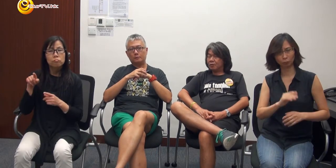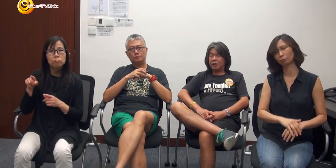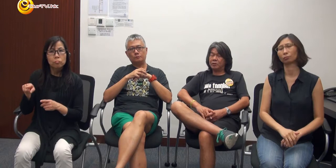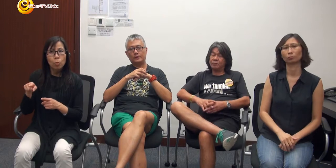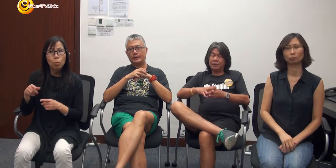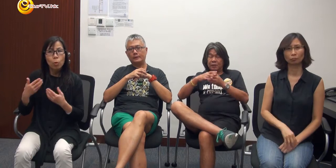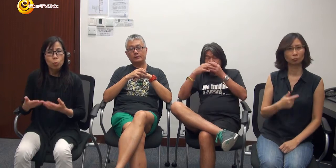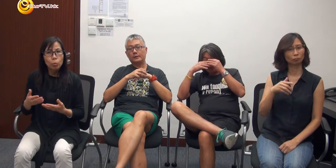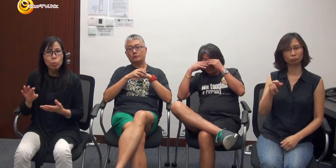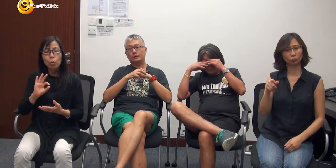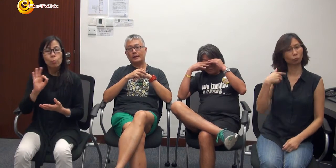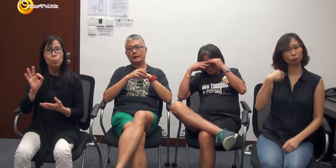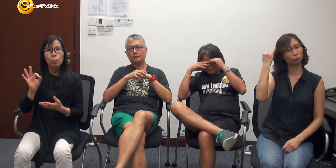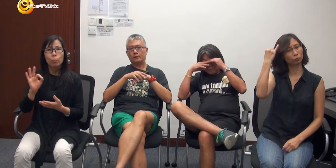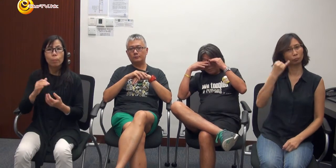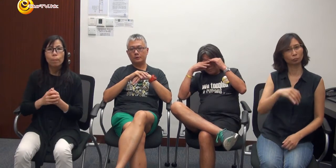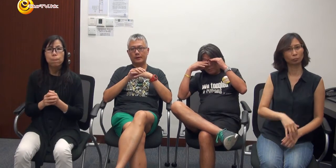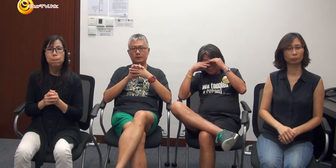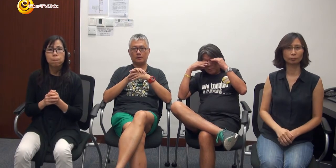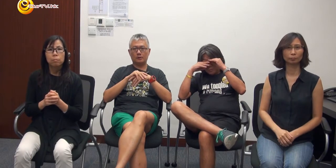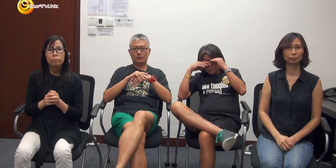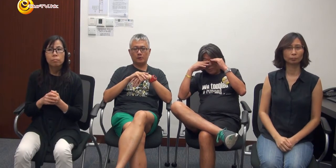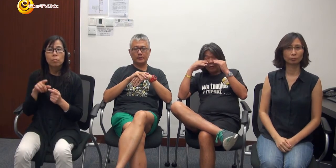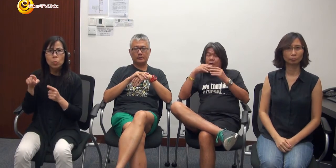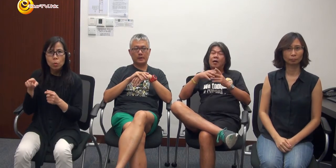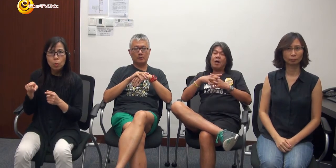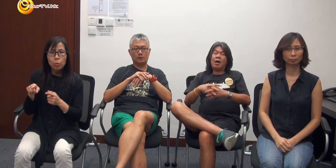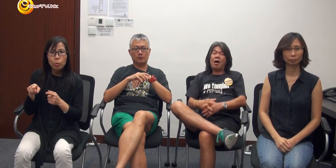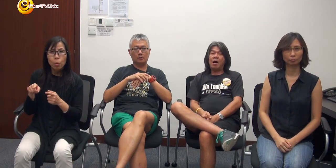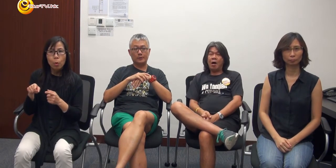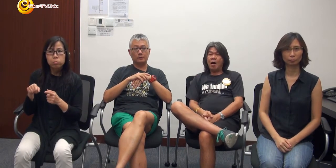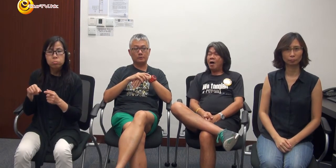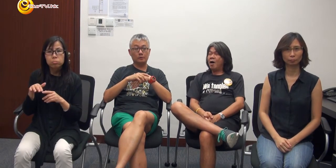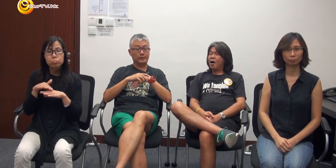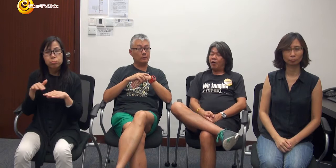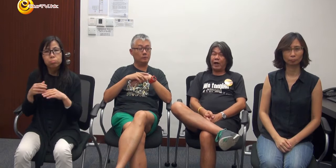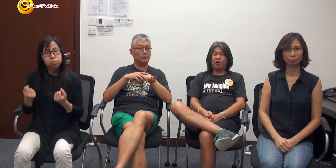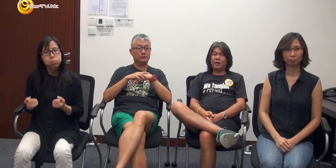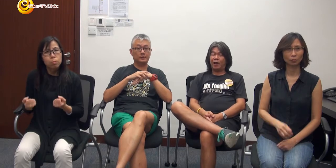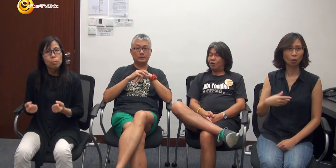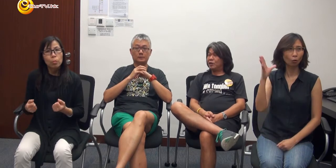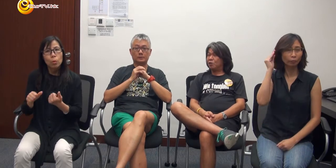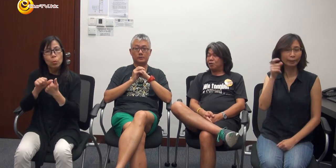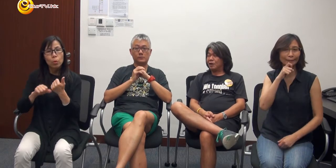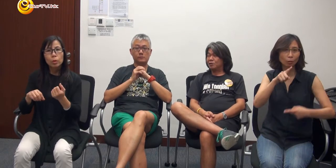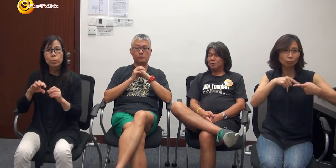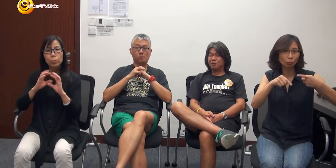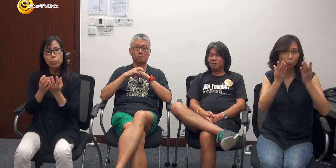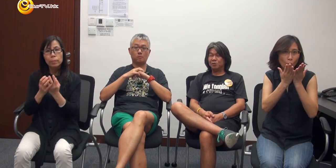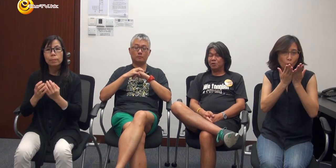唔會㗎啦，依、這個就真係唔會㗎啦，因為我諗佢都係一個當然嘅一個委員，當然嘅委員。 我聽過啲大學可以叫個學生會代